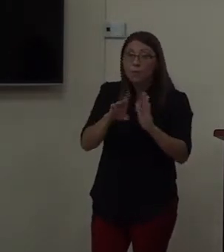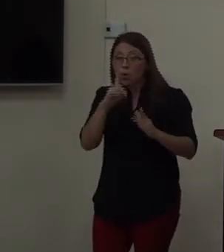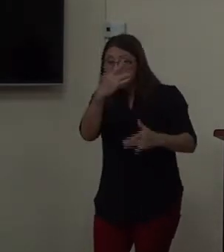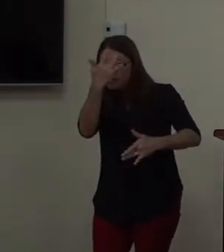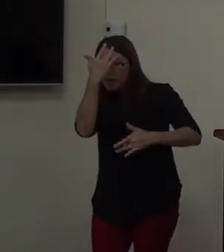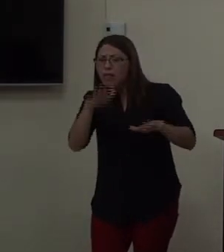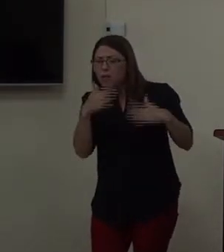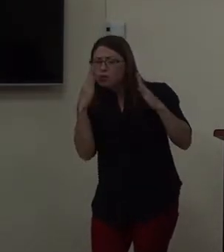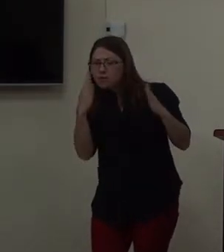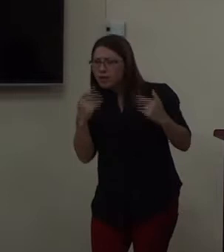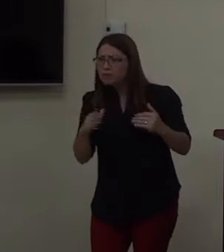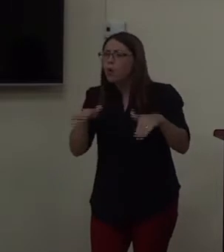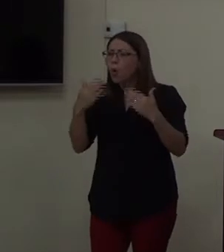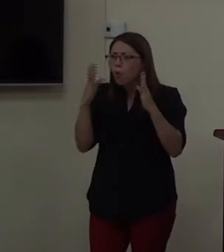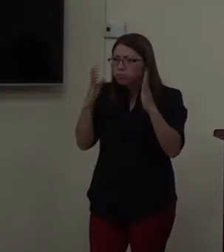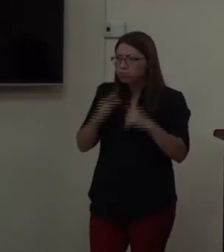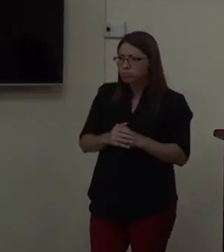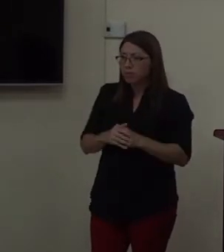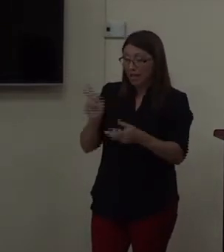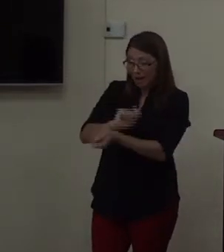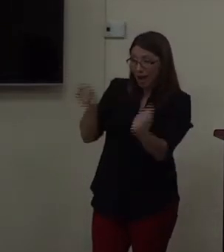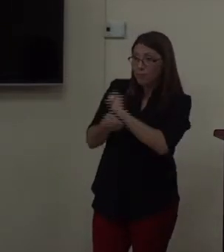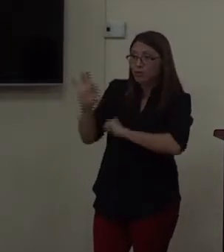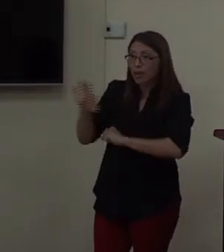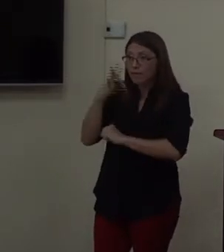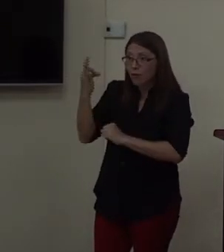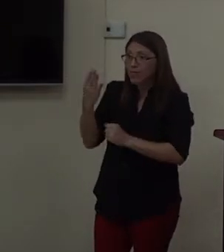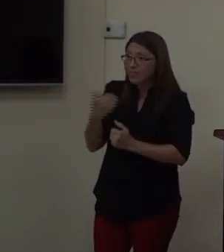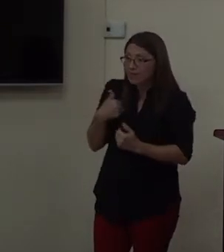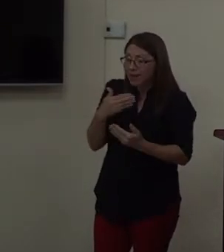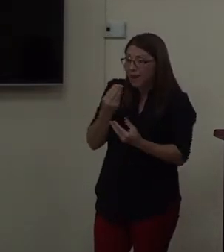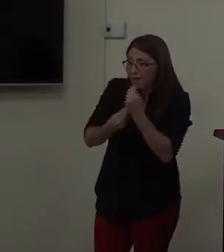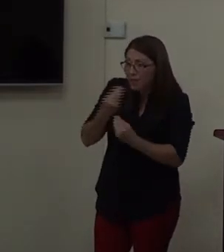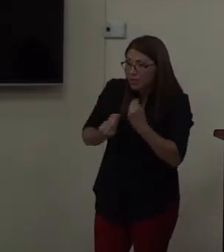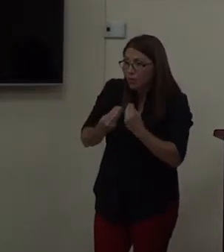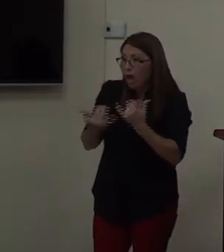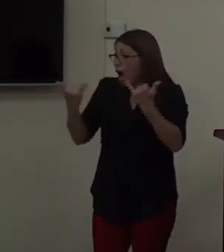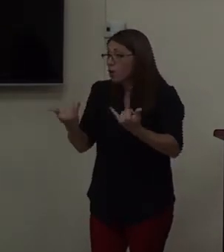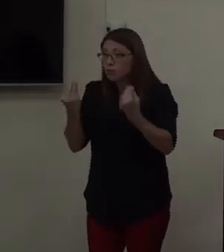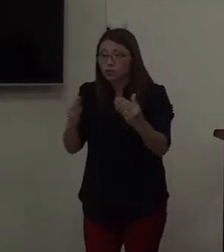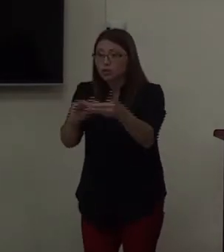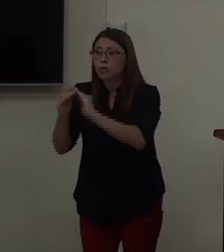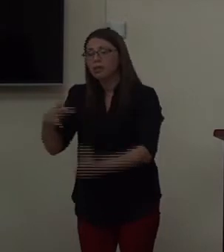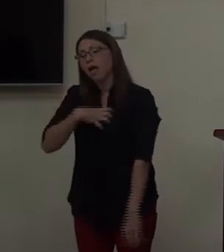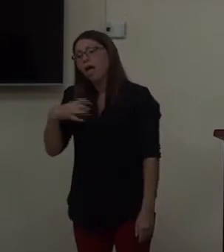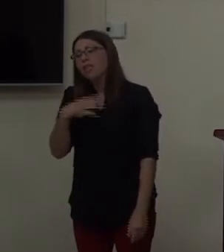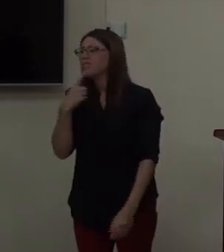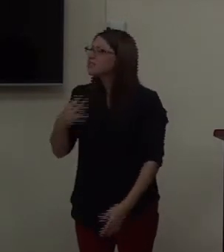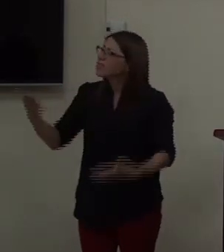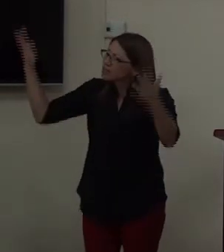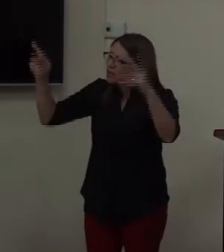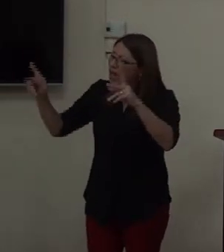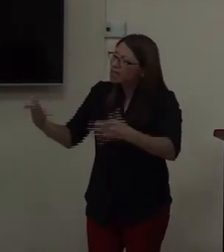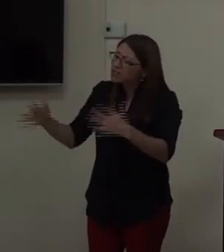enfermedad. Cambios en la forma de procurarse el alimento. El eterno reclamo ahora en las comunidades, en muchas de las comunidades, es que la gente ya no siembra, la